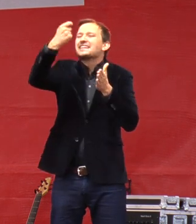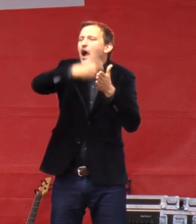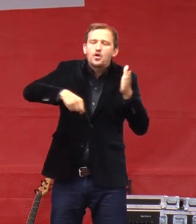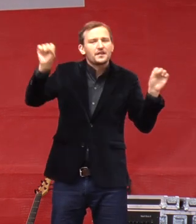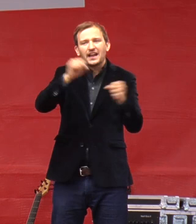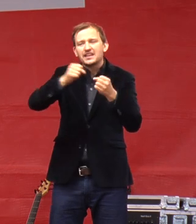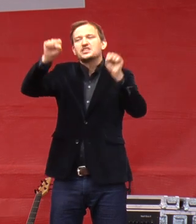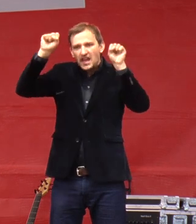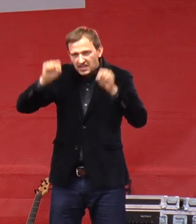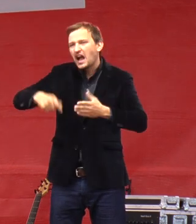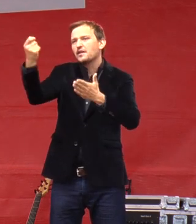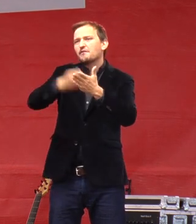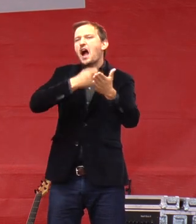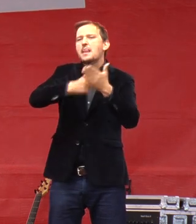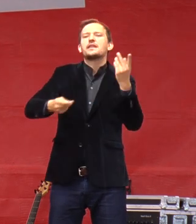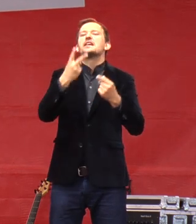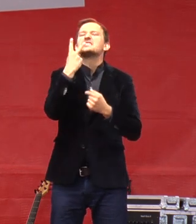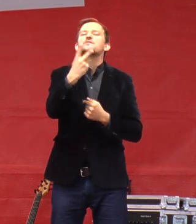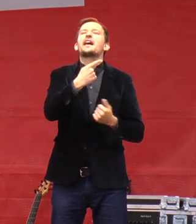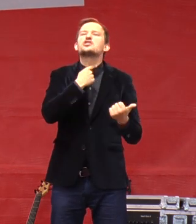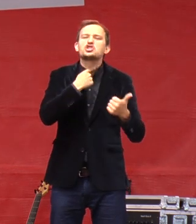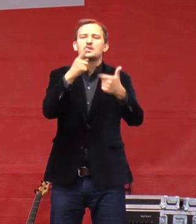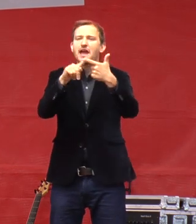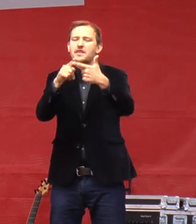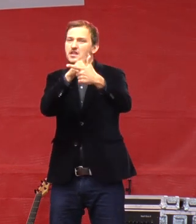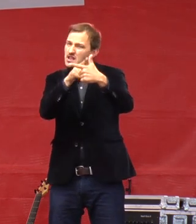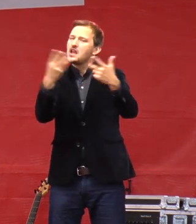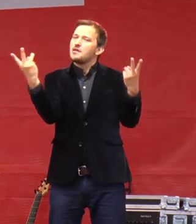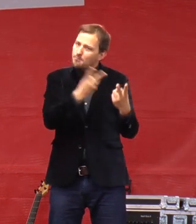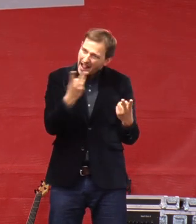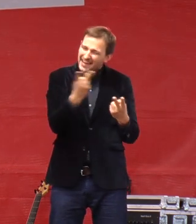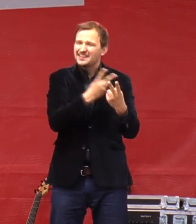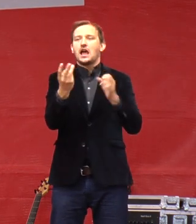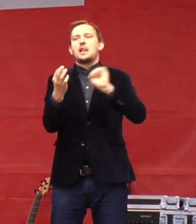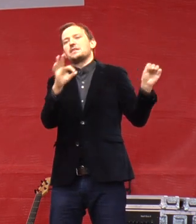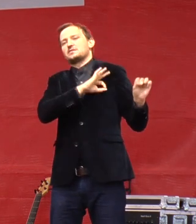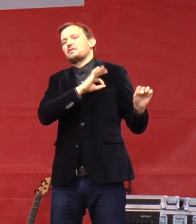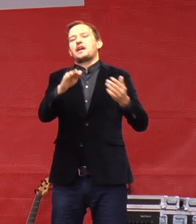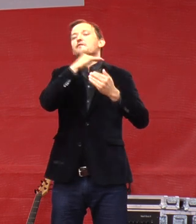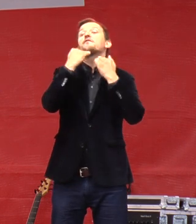wählbar mit beiden Stimmen. Und ich finde, dieser Kurs gehört honoriert. Vielen Dank. Applaus